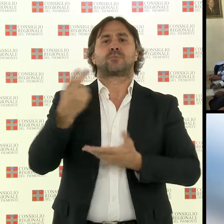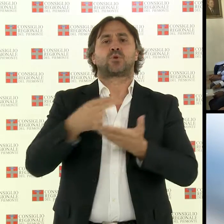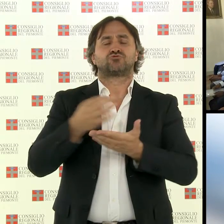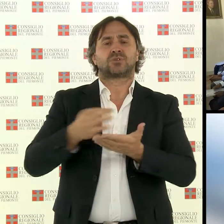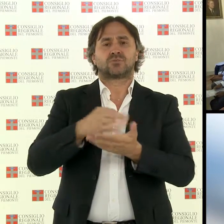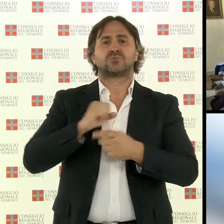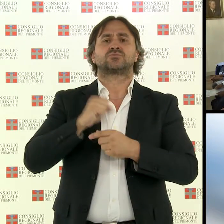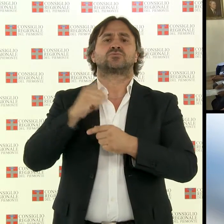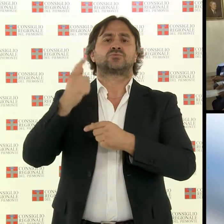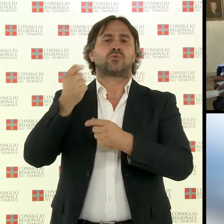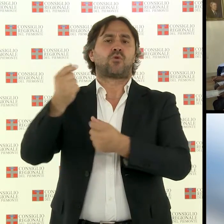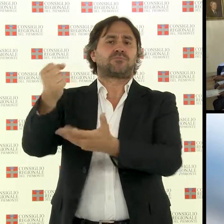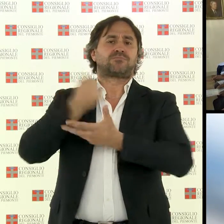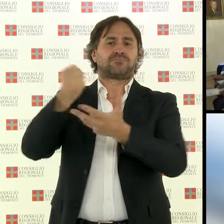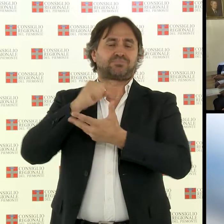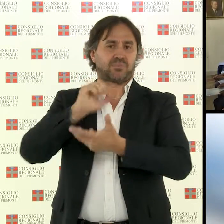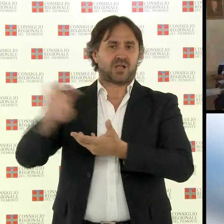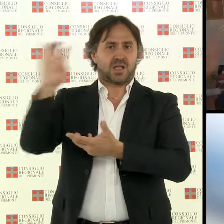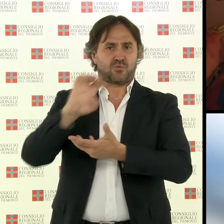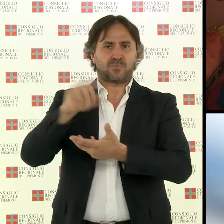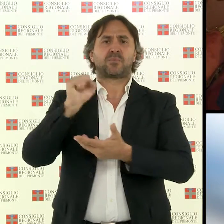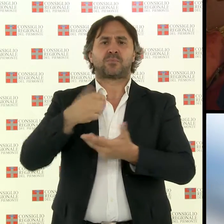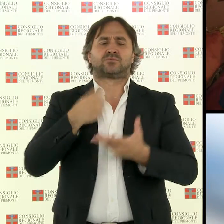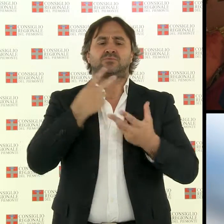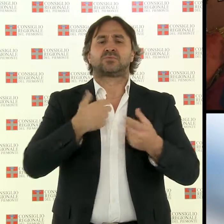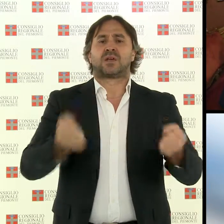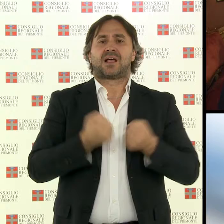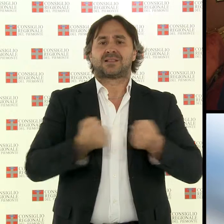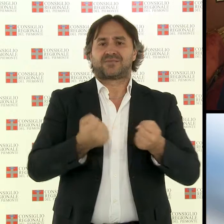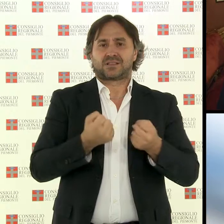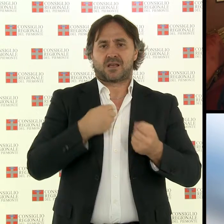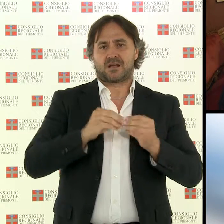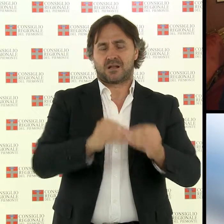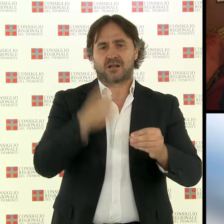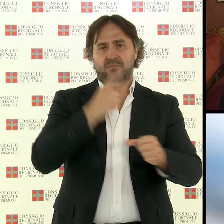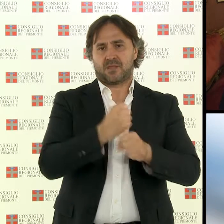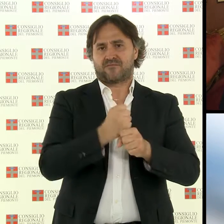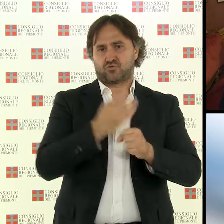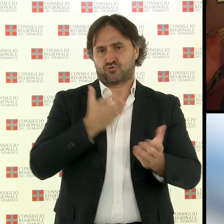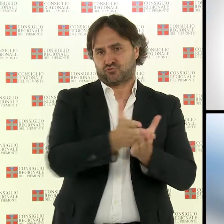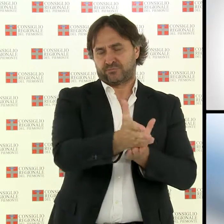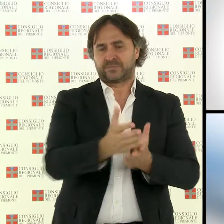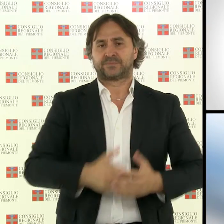dall'Unione Europea e di realizzare attività di formazione su media e norme internazionali del lavoro.